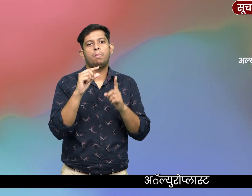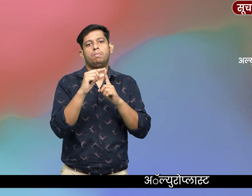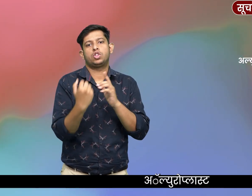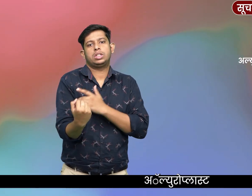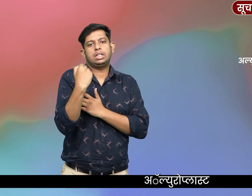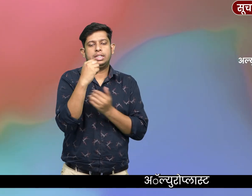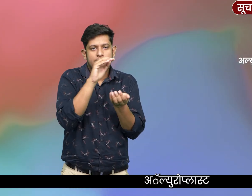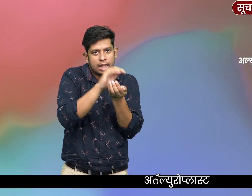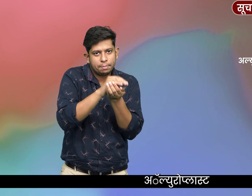ॲल्युरोप्लास्ट,